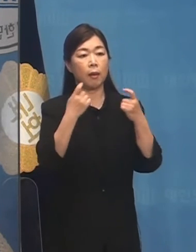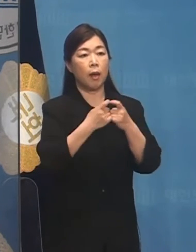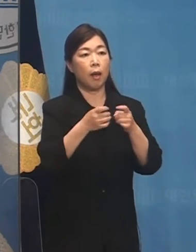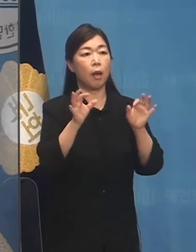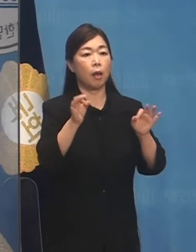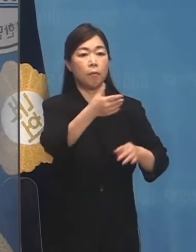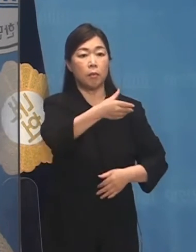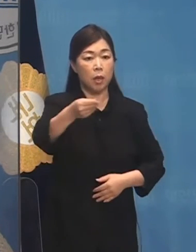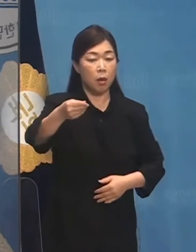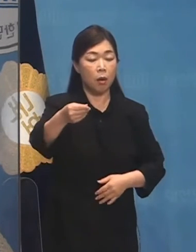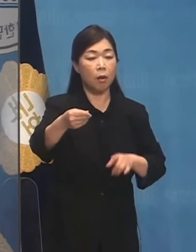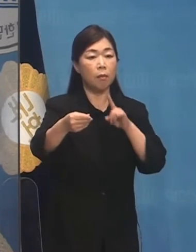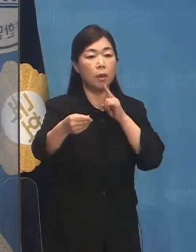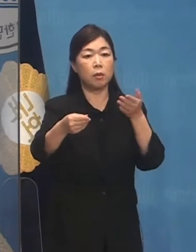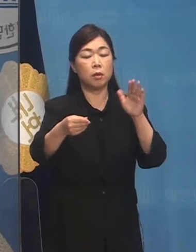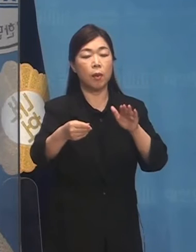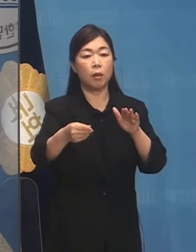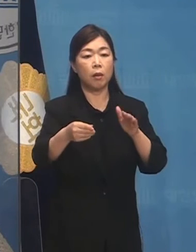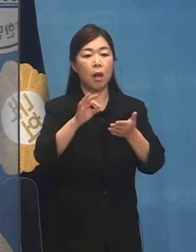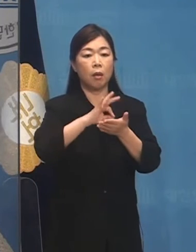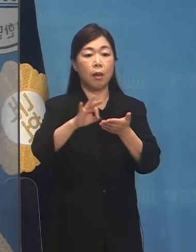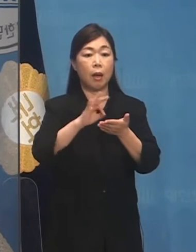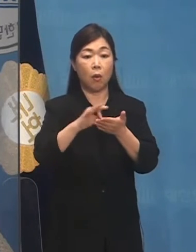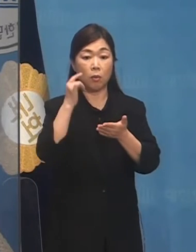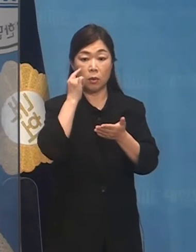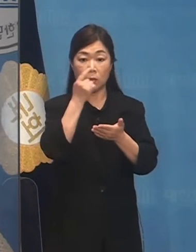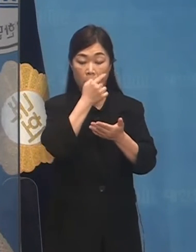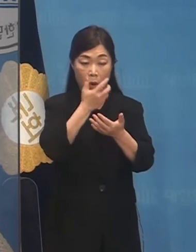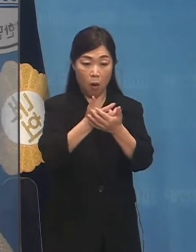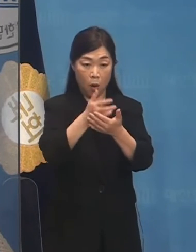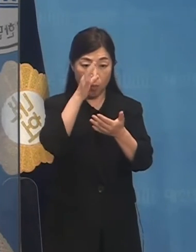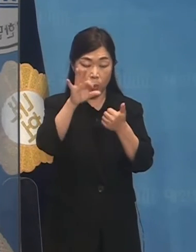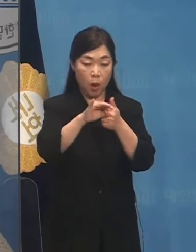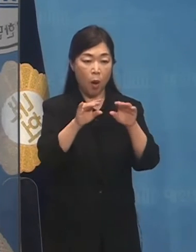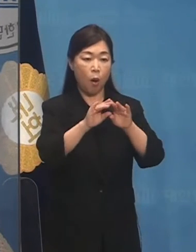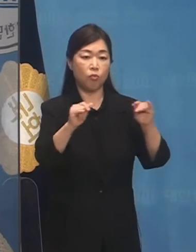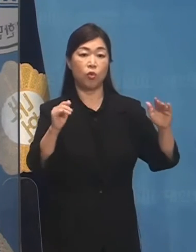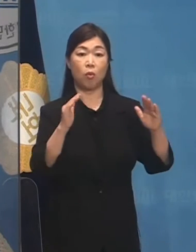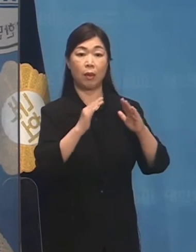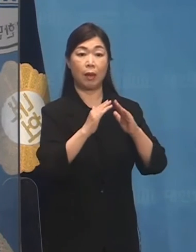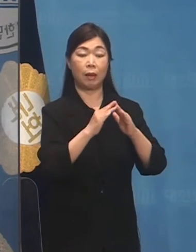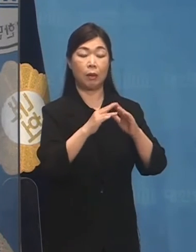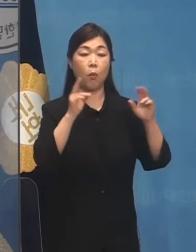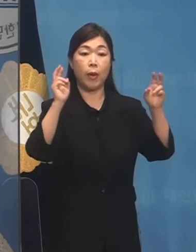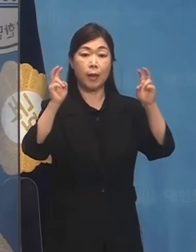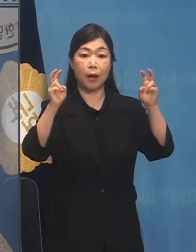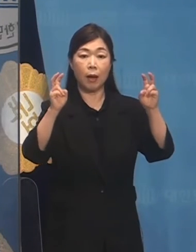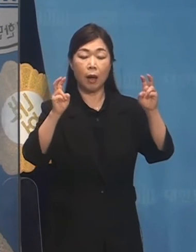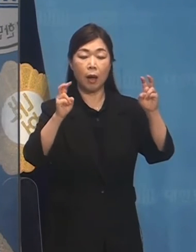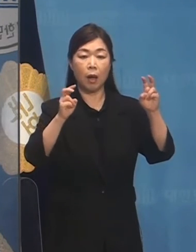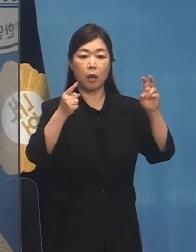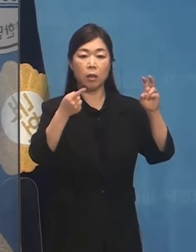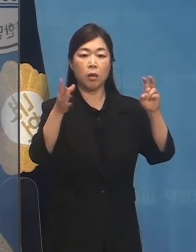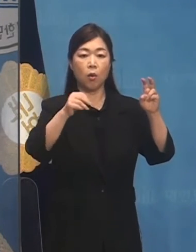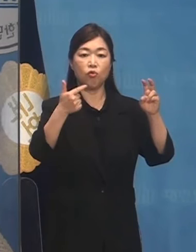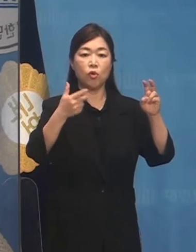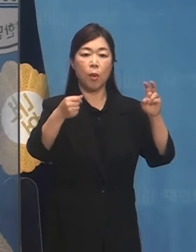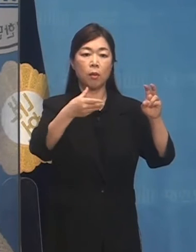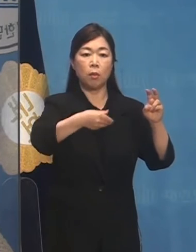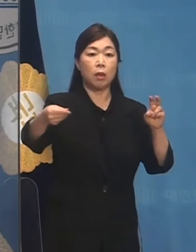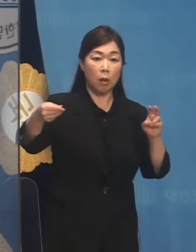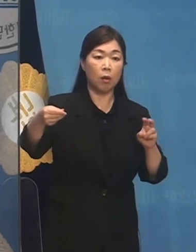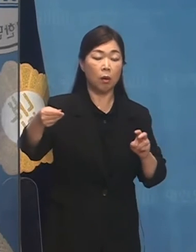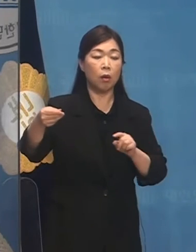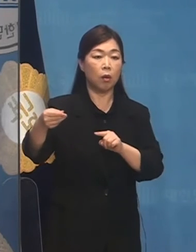주었다고 주장을 하는데 차용 증서에 보면은 부동산 회사에 1억 6천을 차용해 준 것으로 되어